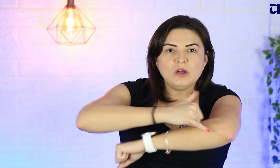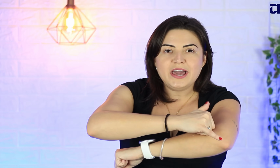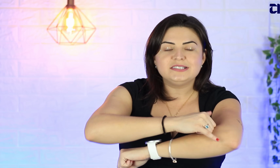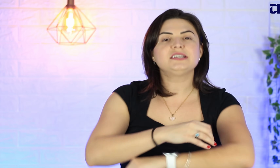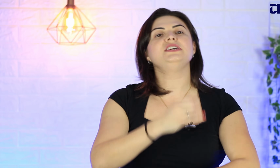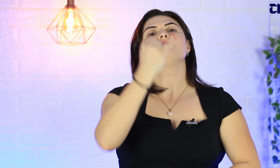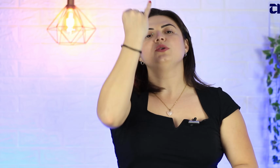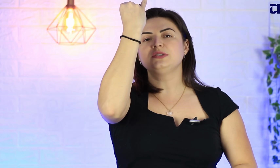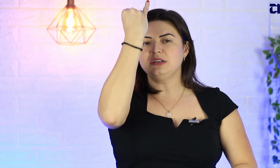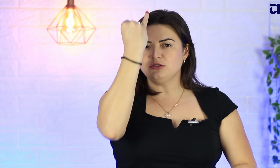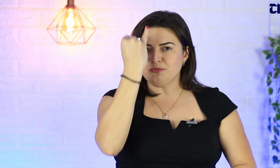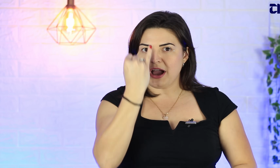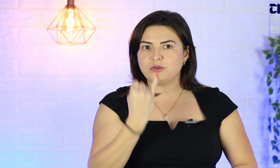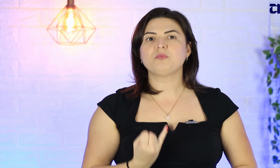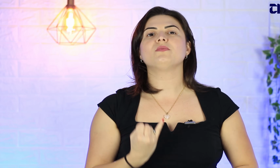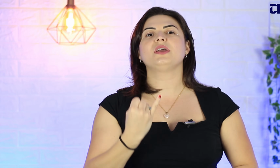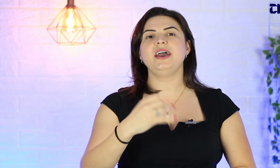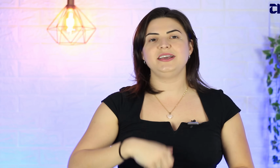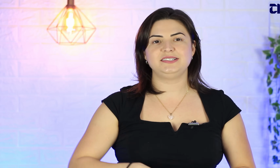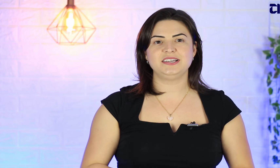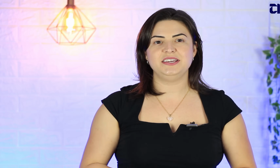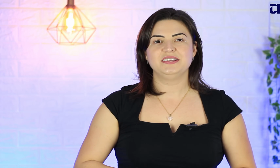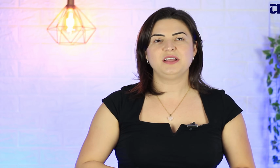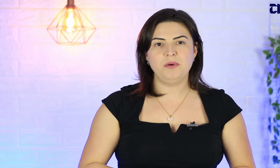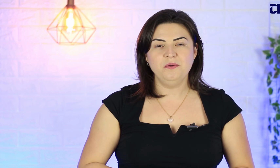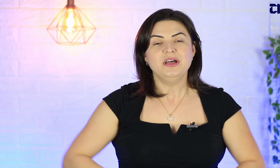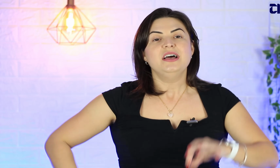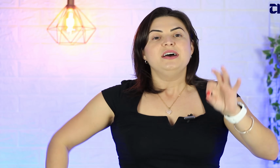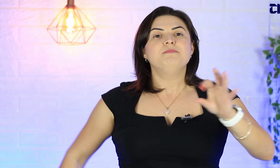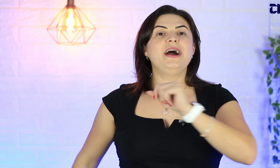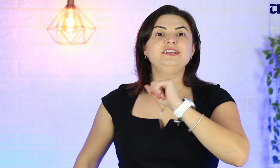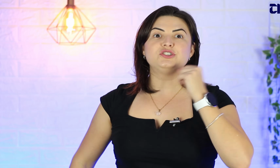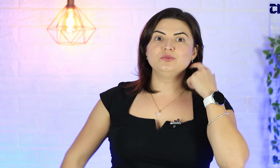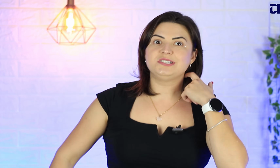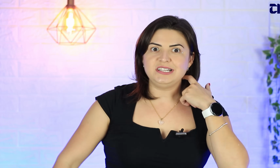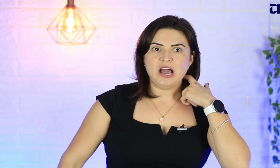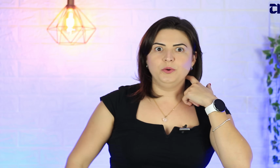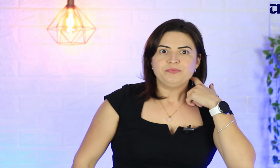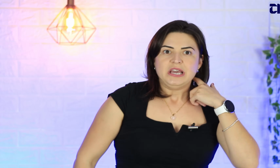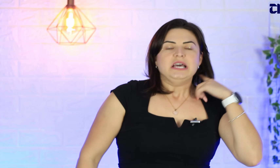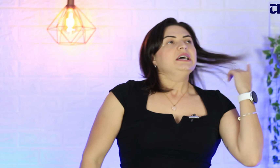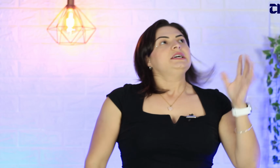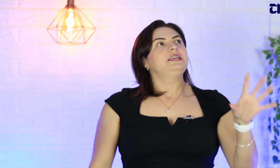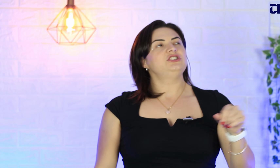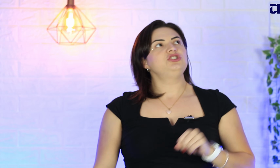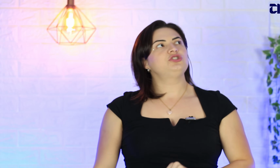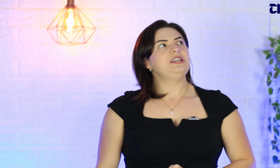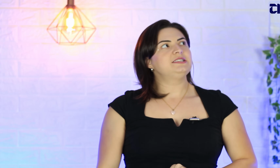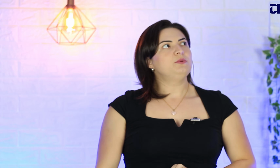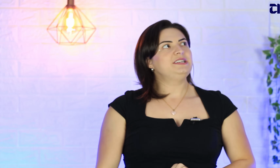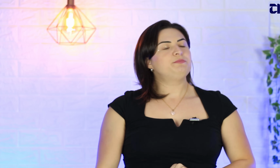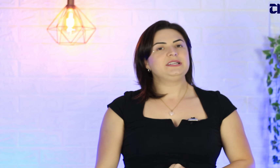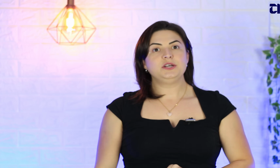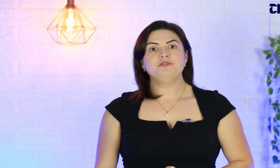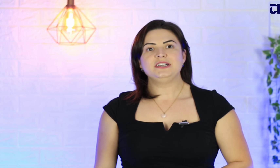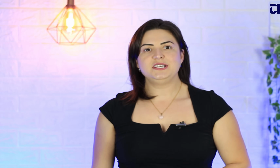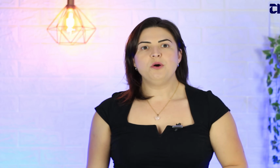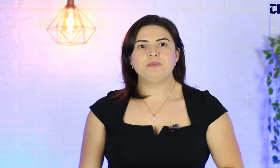é esse aqui. O sinal de magro é esse aqui, tá bom? Mais um sinal que a gente utiliza uma expressão facial